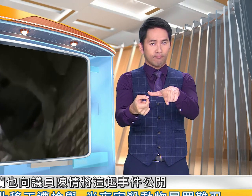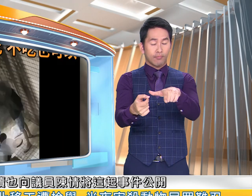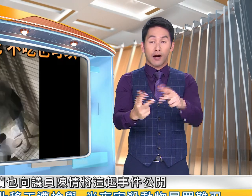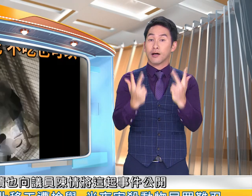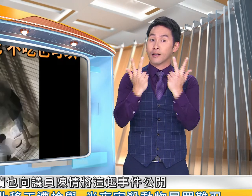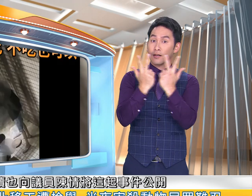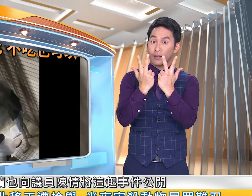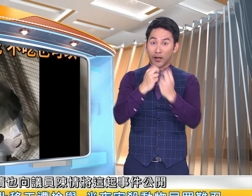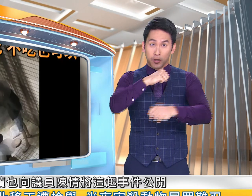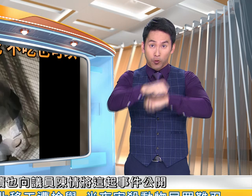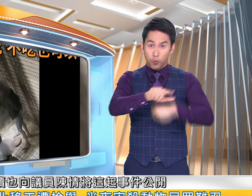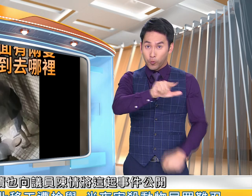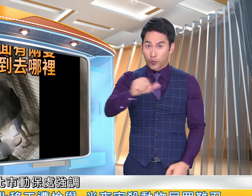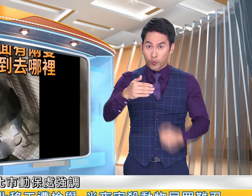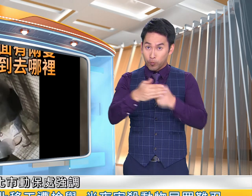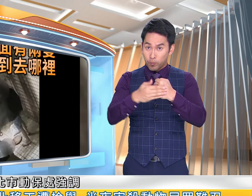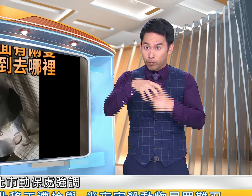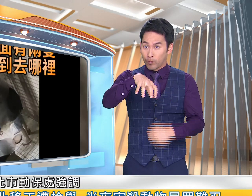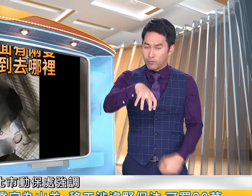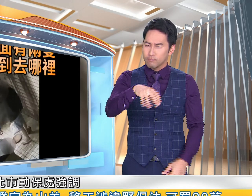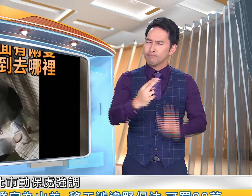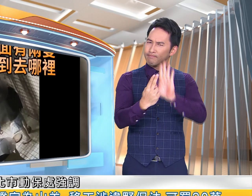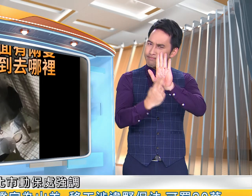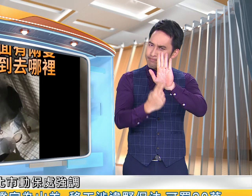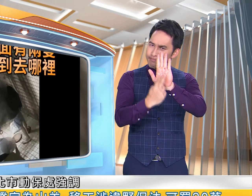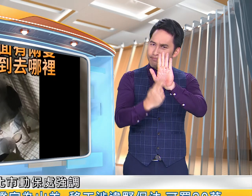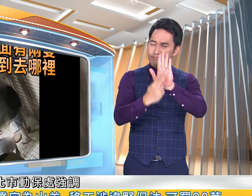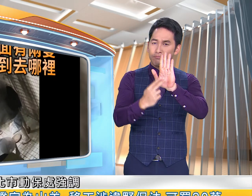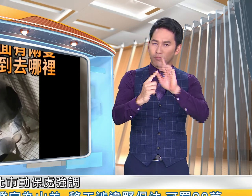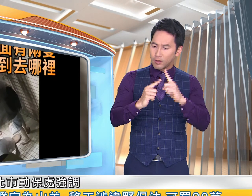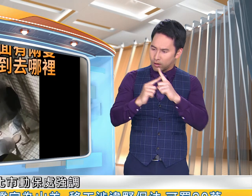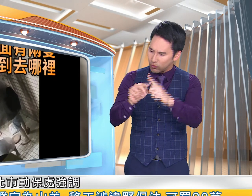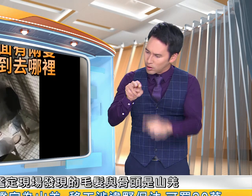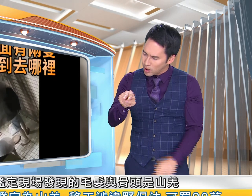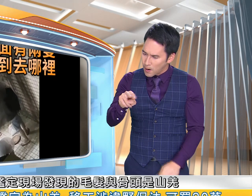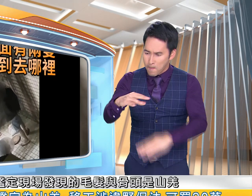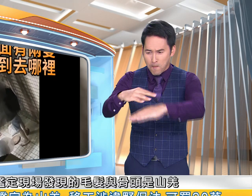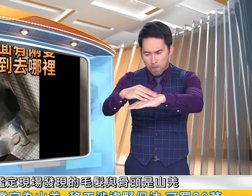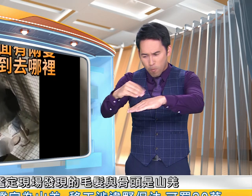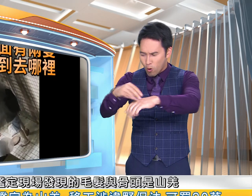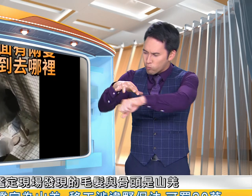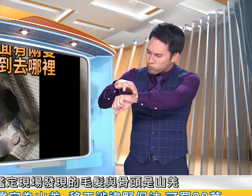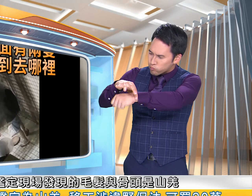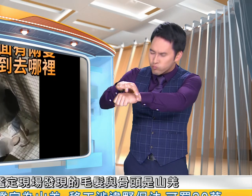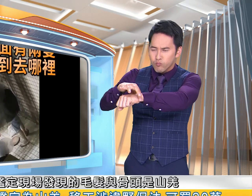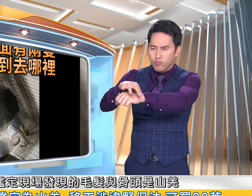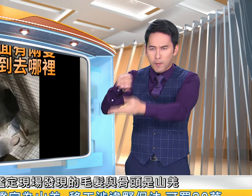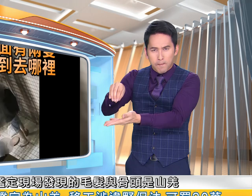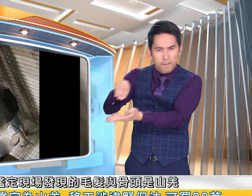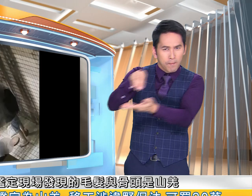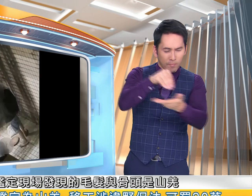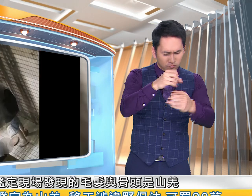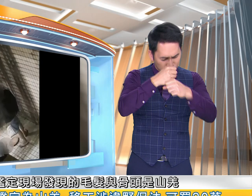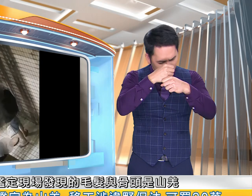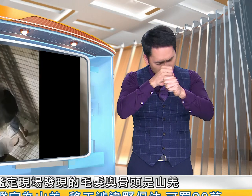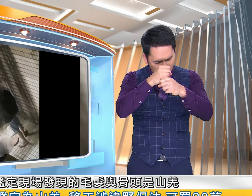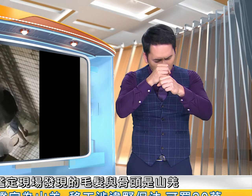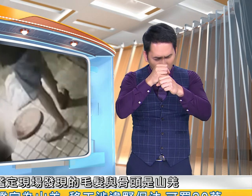开。新北市动保处强调，经过鉴定，现场发现的毛发与骨头